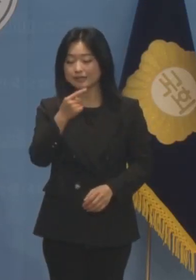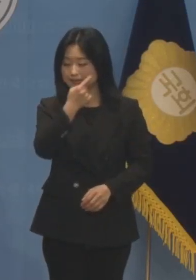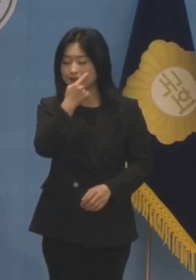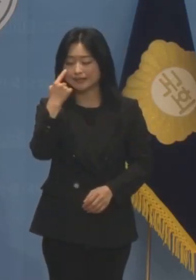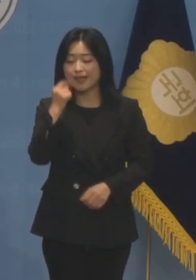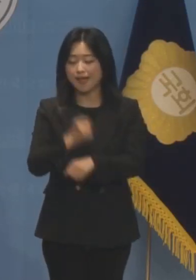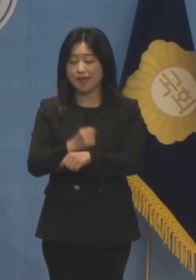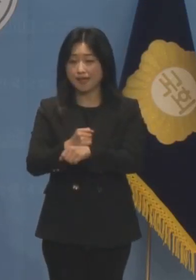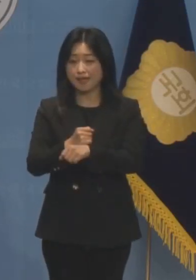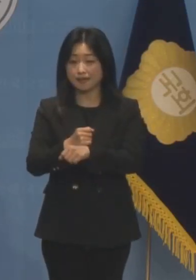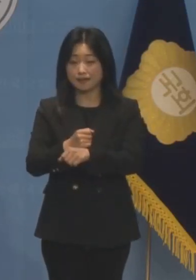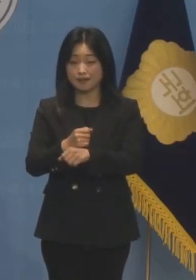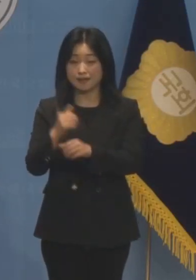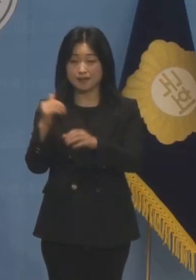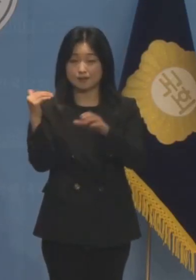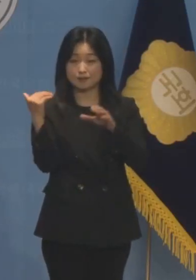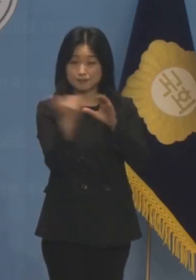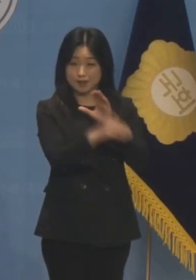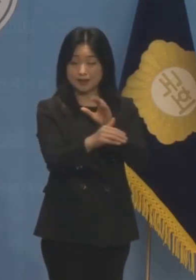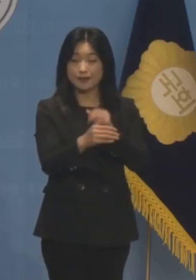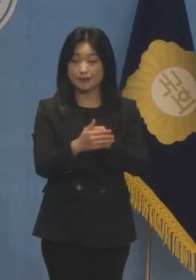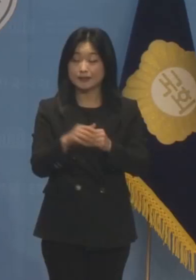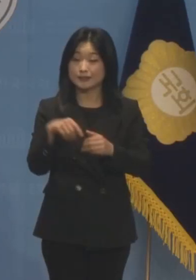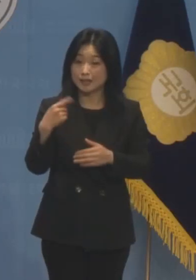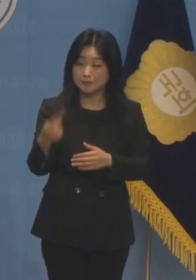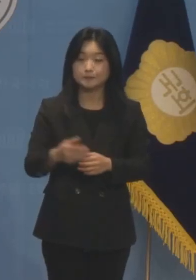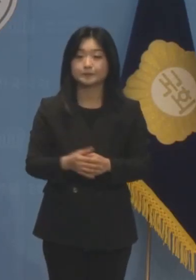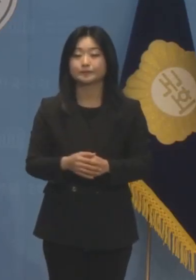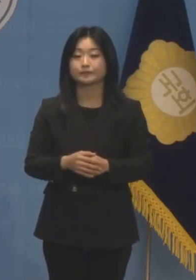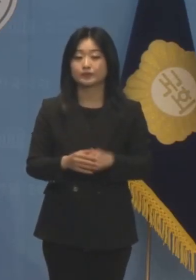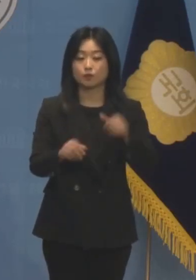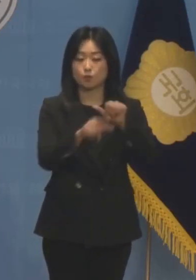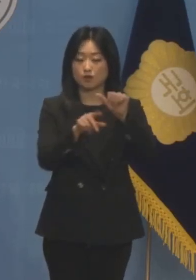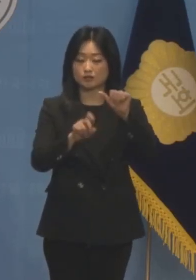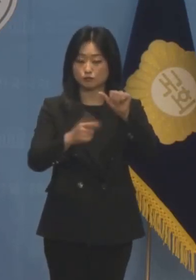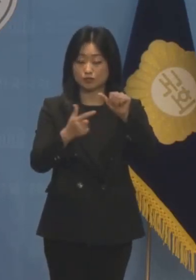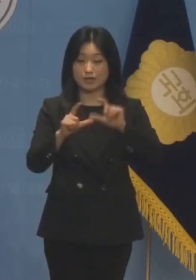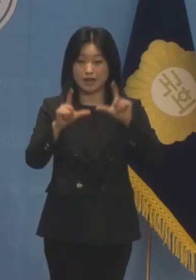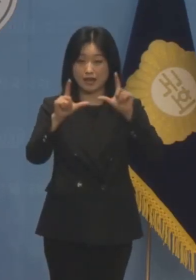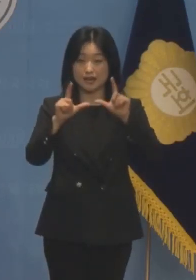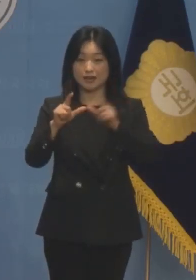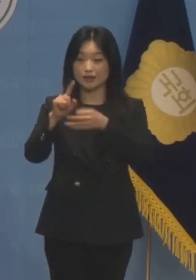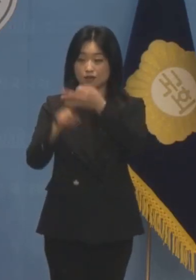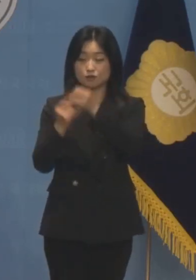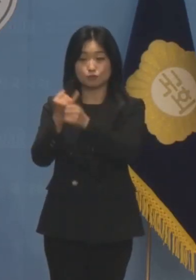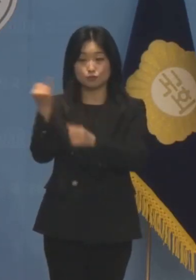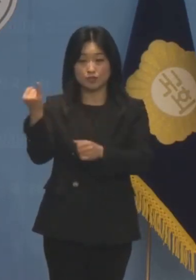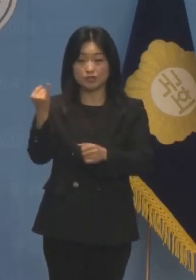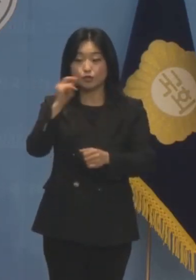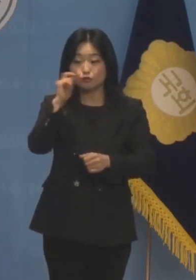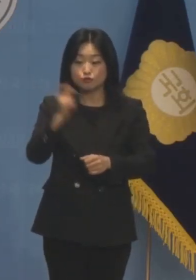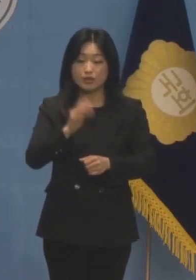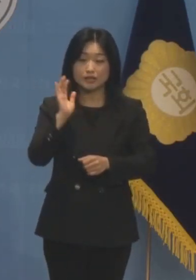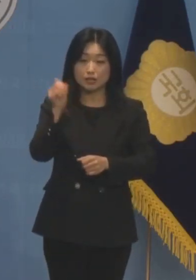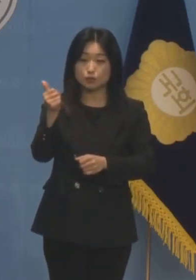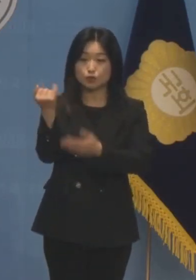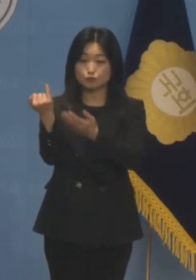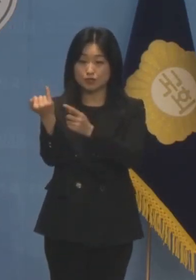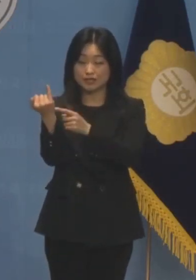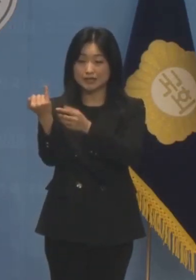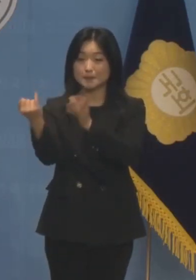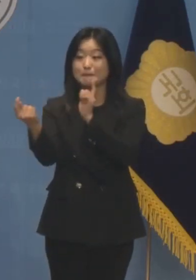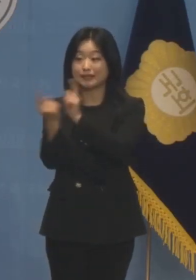메시지를 보냅니다. 이틀 뒤 5월 16일 김건희 여사는 우크라이나 대통령 부인을